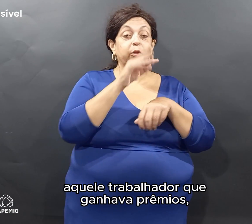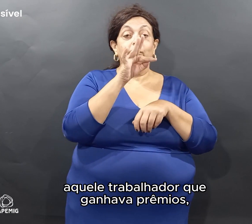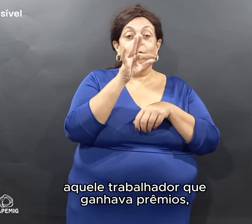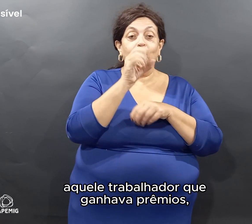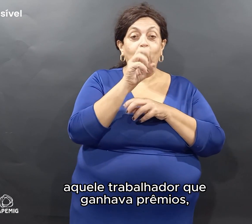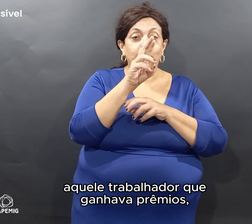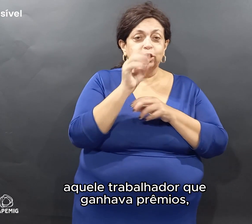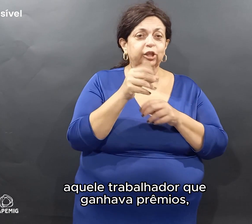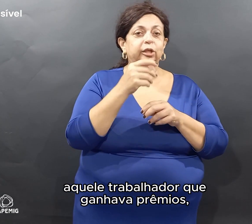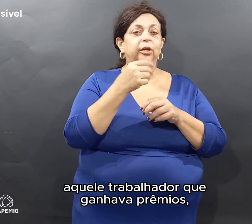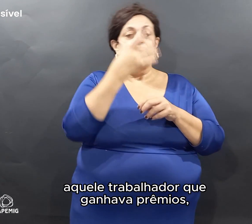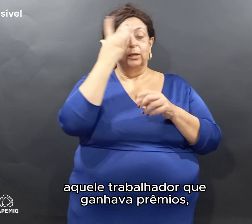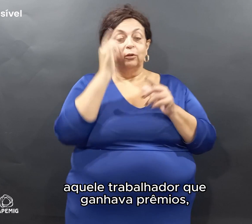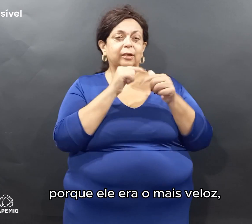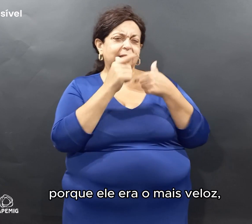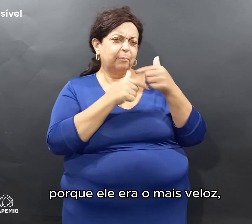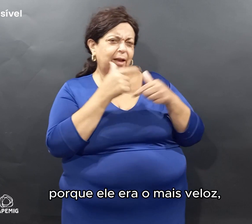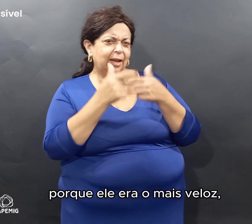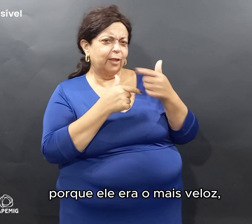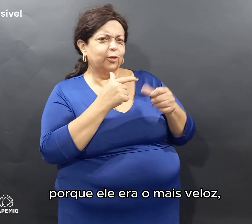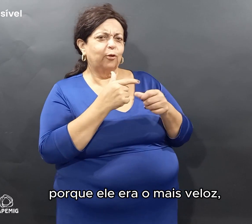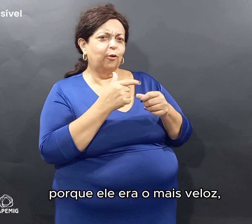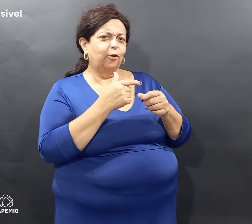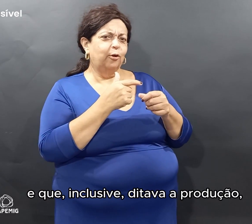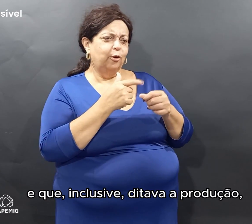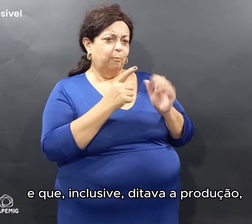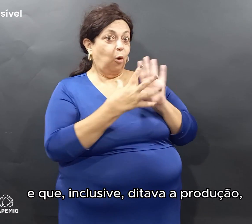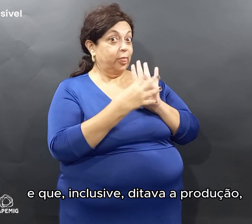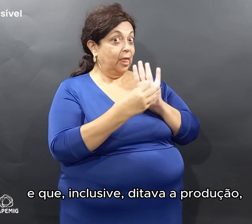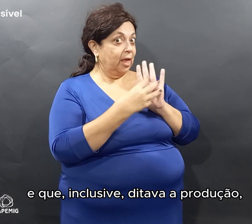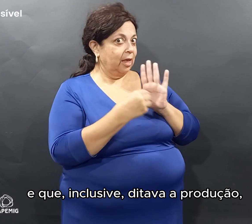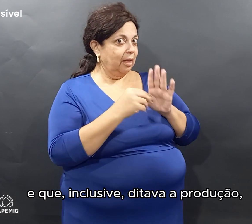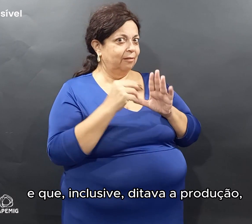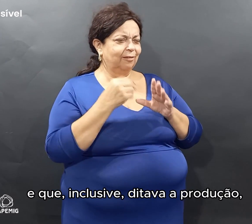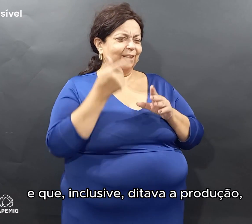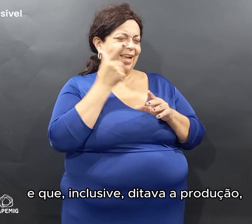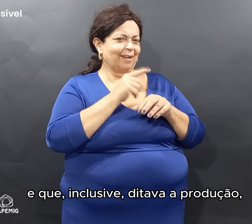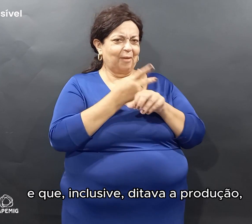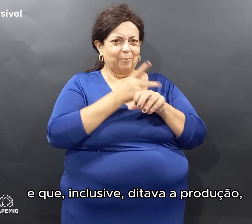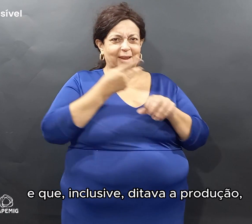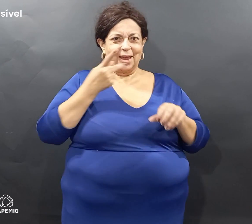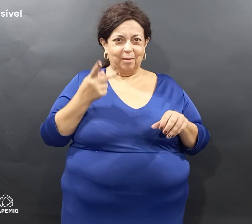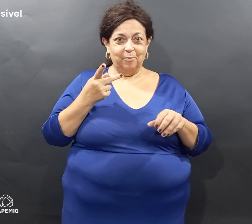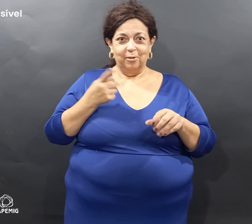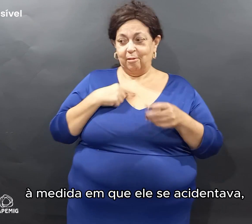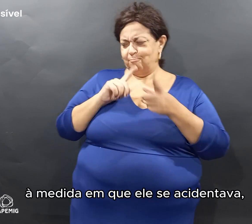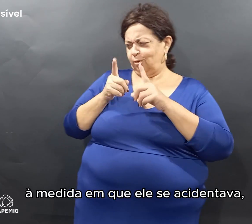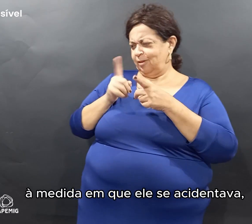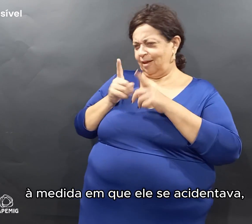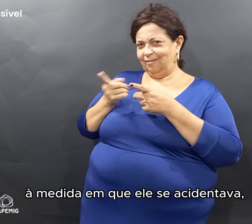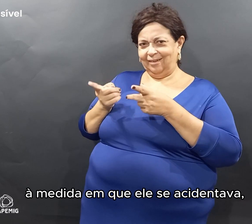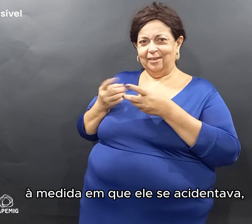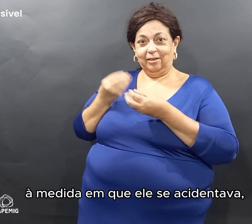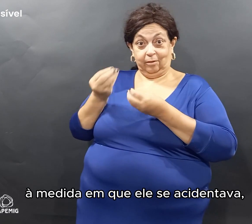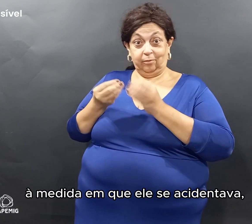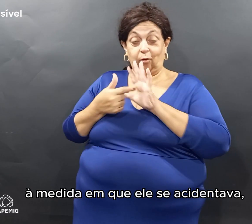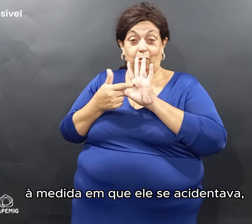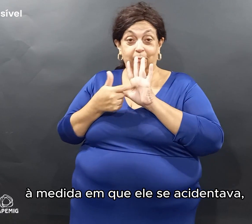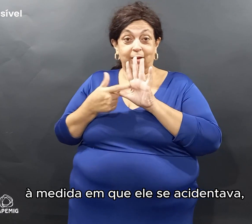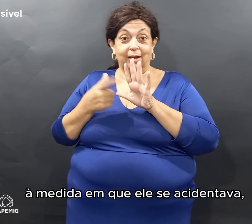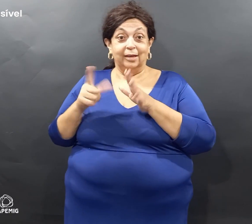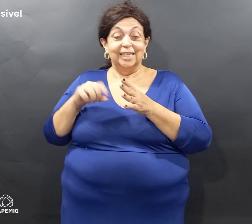padrão, aquele trabalhador que ganhava prêmios porque ele era o mais veloz e que inclusive ditava a produção, à medida em que ele